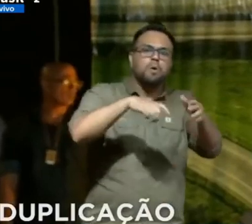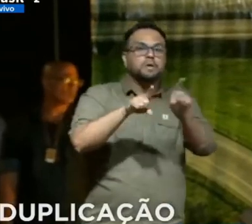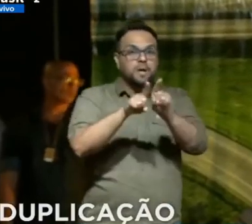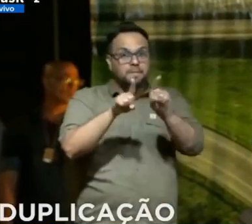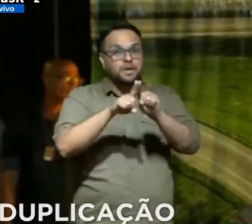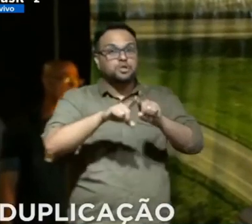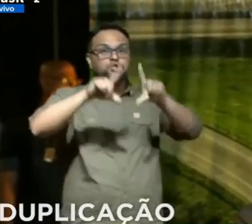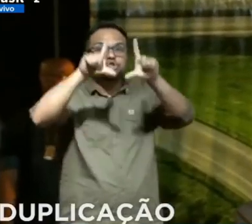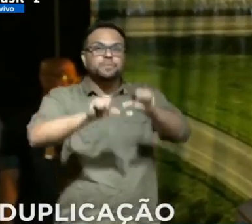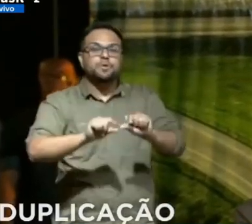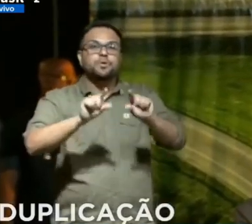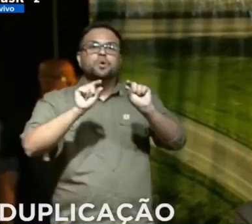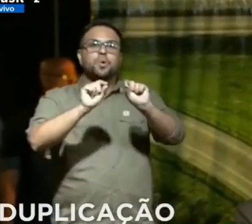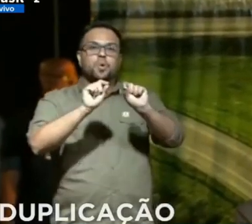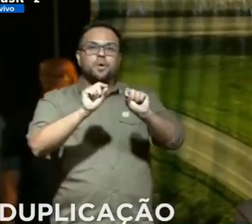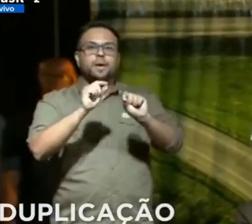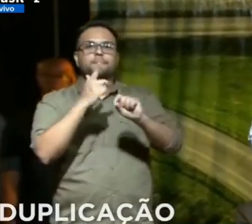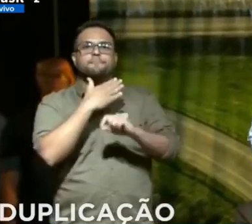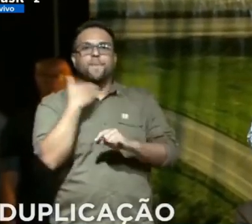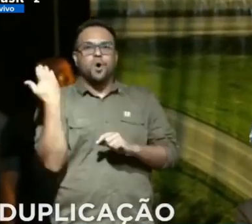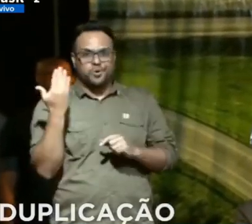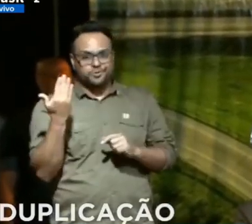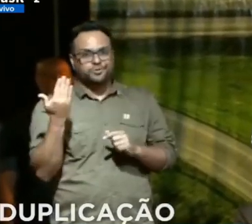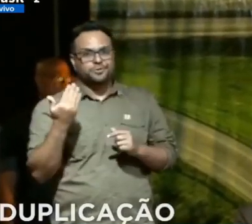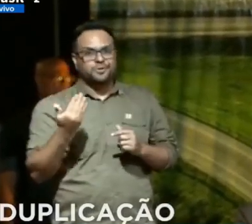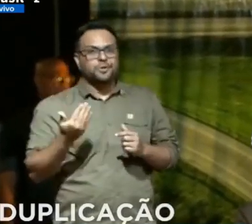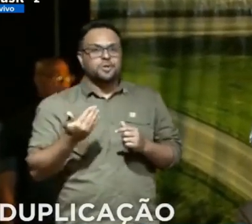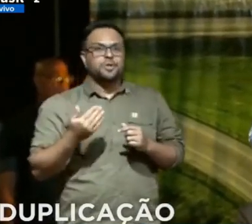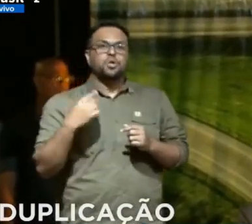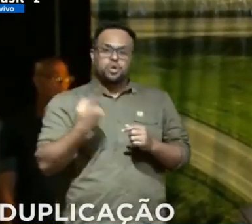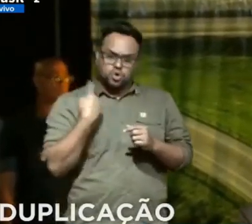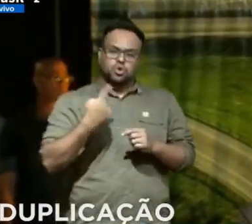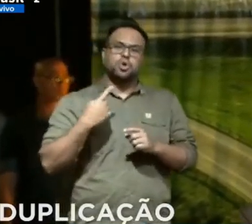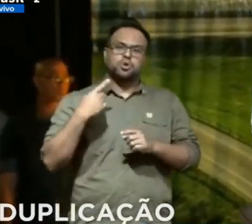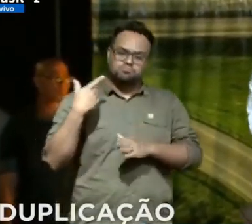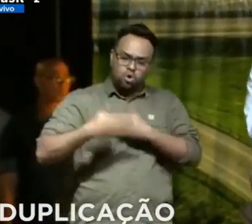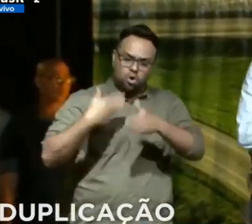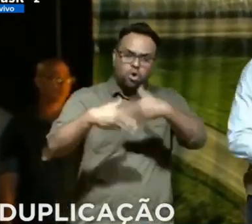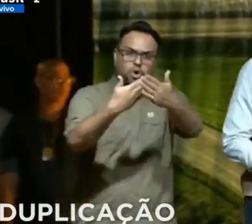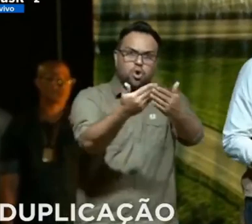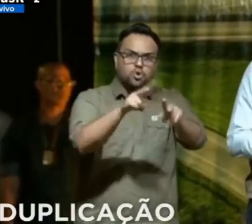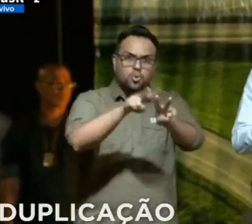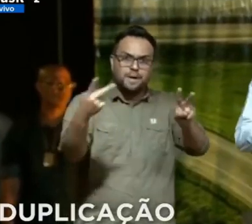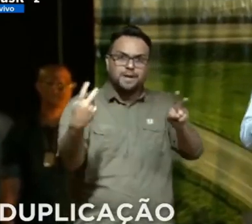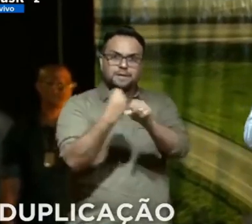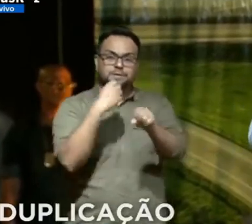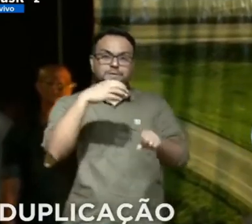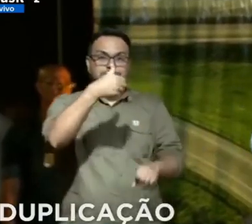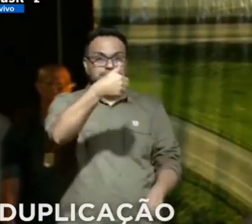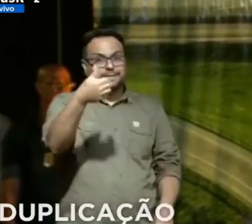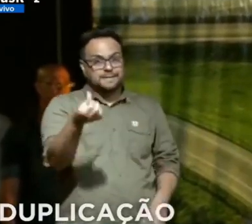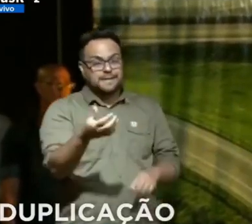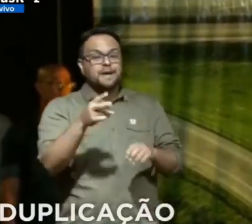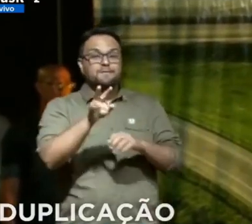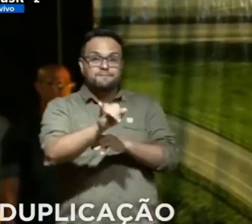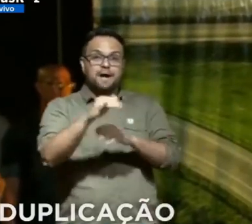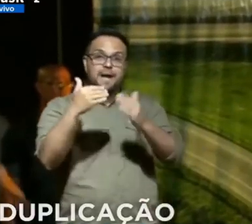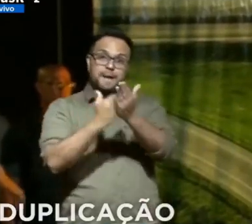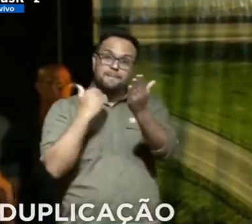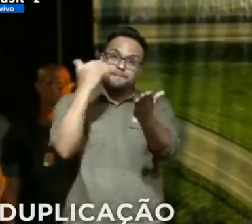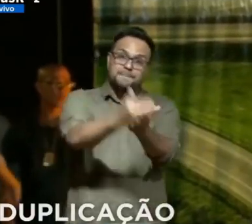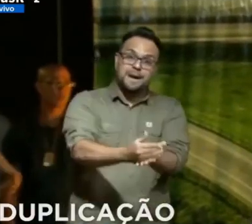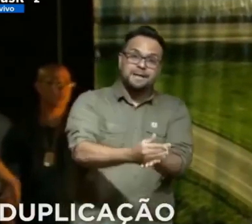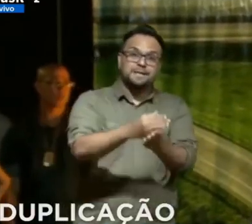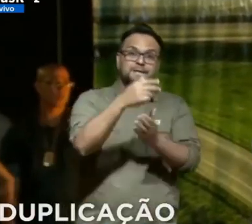sensivelmente o número de acidentes com letalidade. Nós seguimos avançando na duplicação da 116 e esse ano vamos entregar mais 25 quilômetros de duplicação